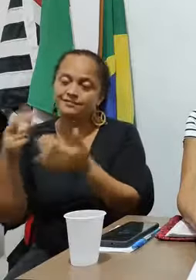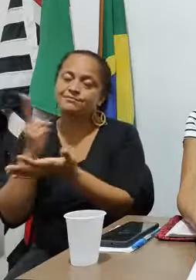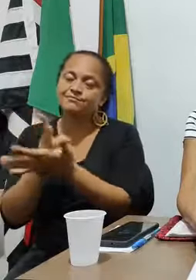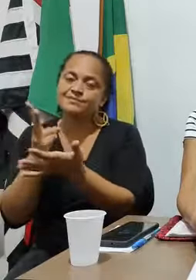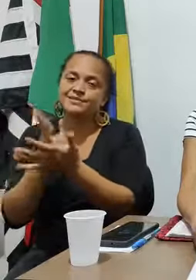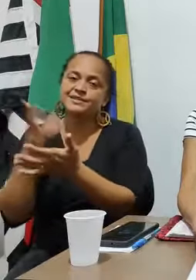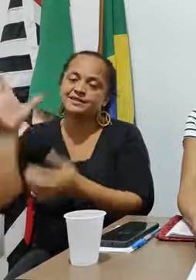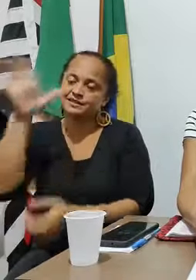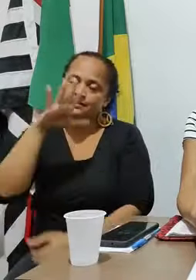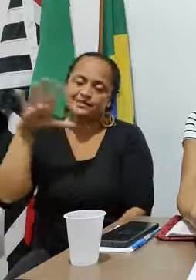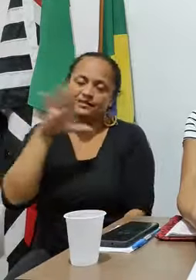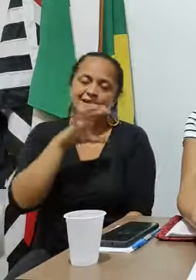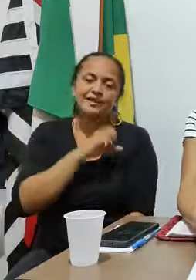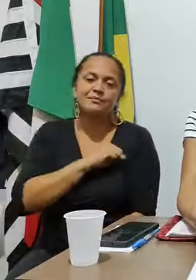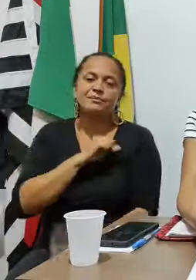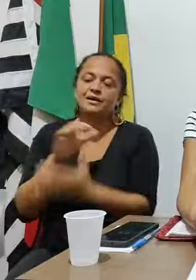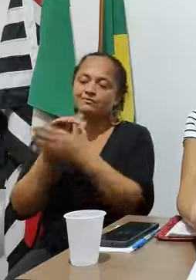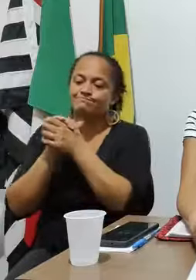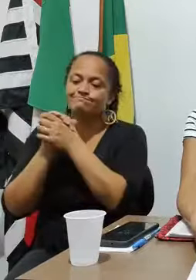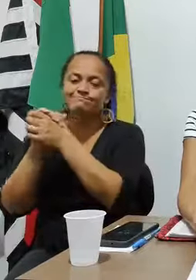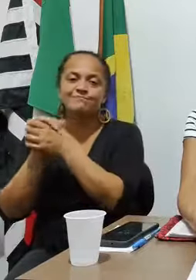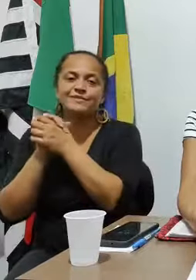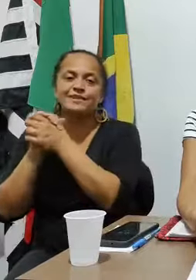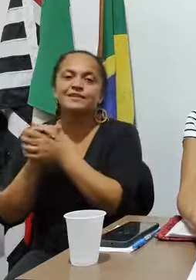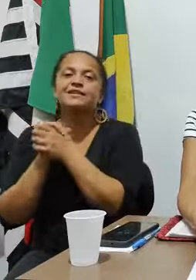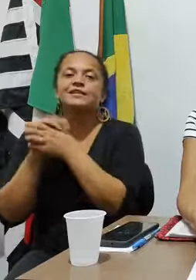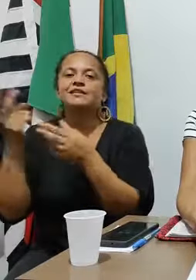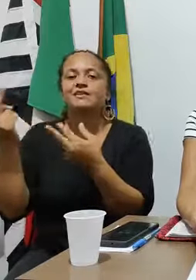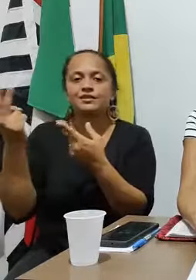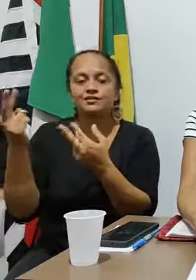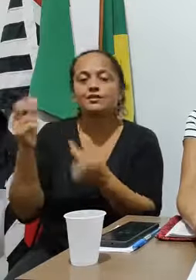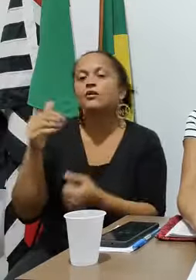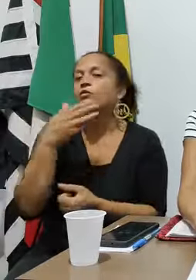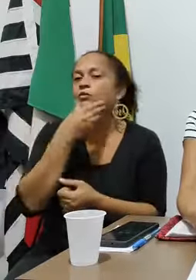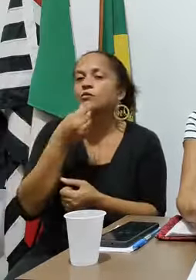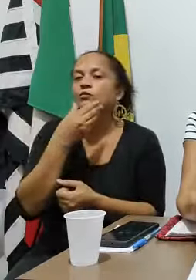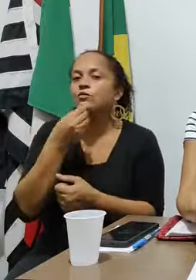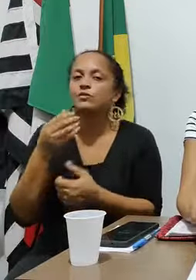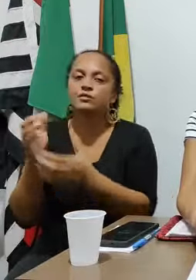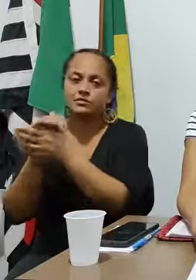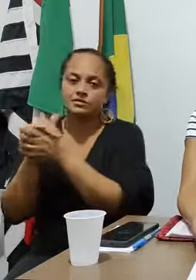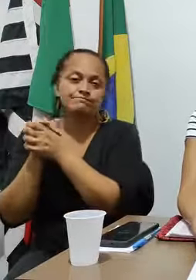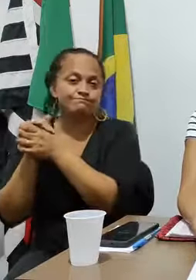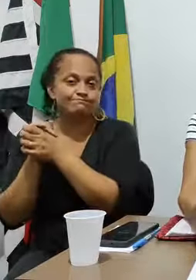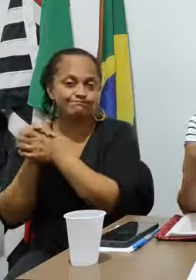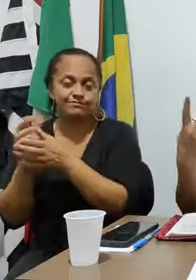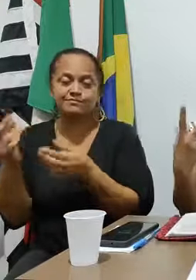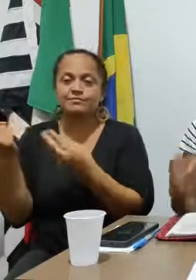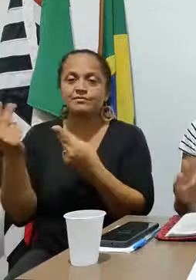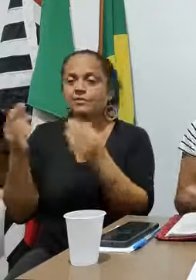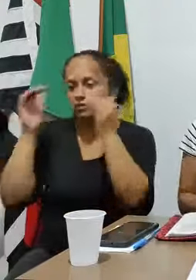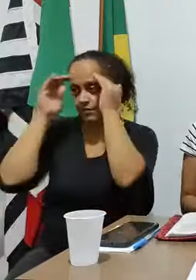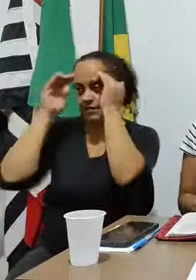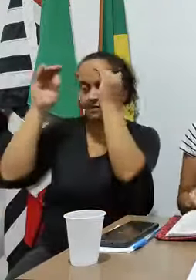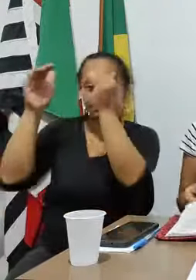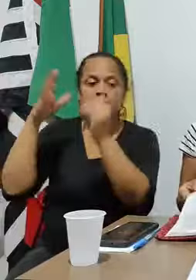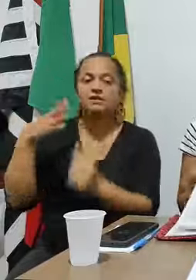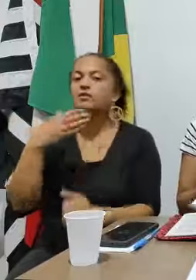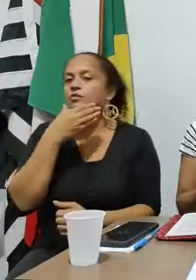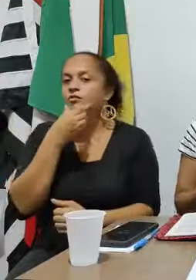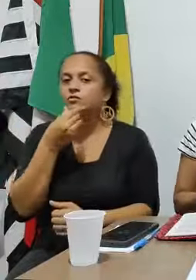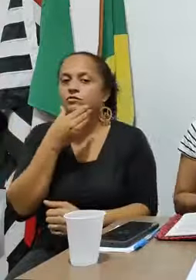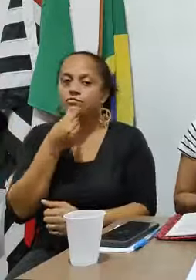a própria esposa, como a si mesmo, e a esposa respeite ao marido. Outro texto que eu quero ler para